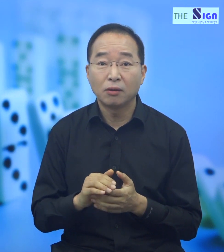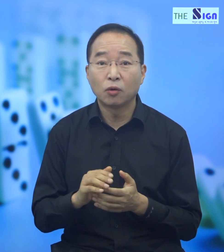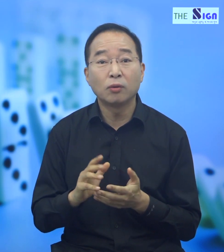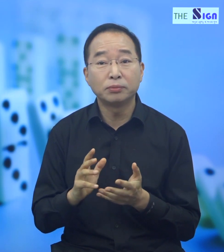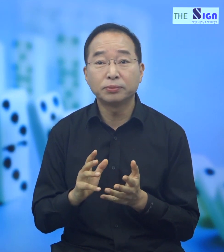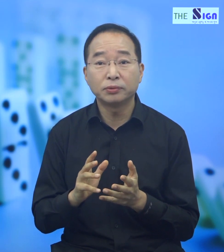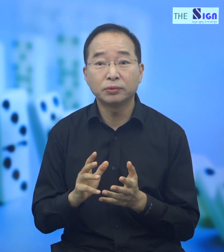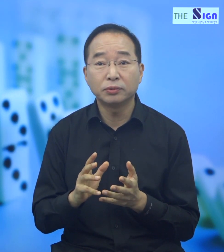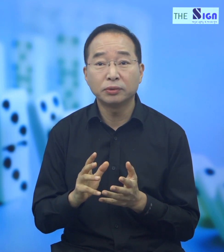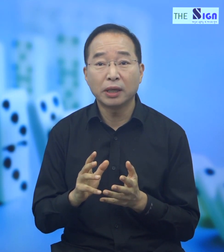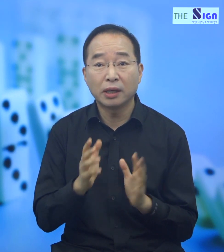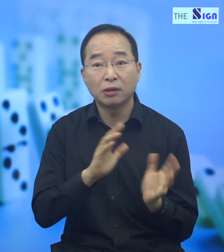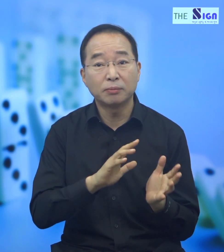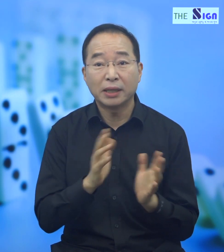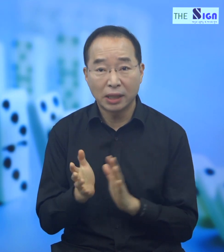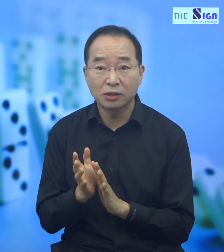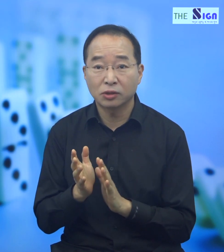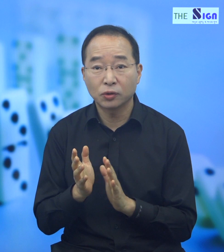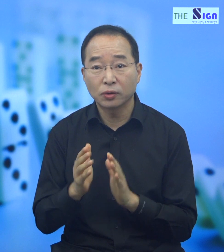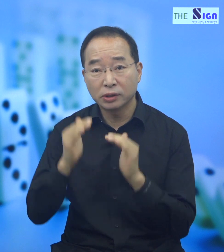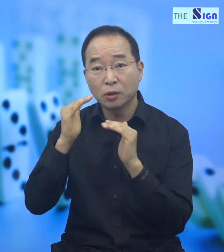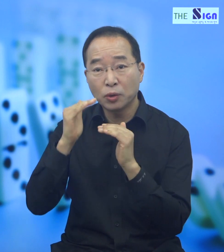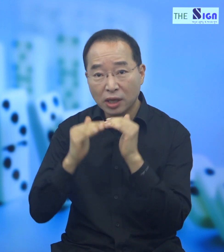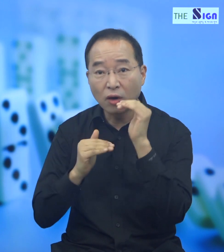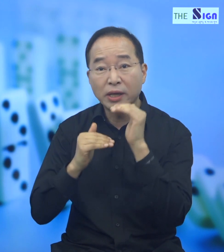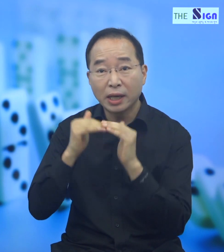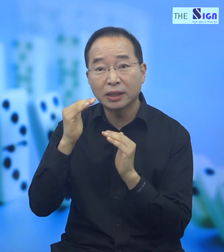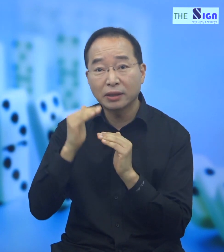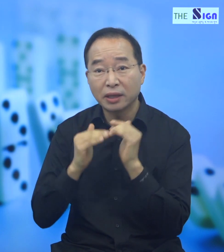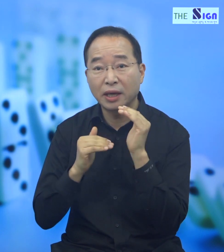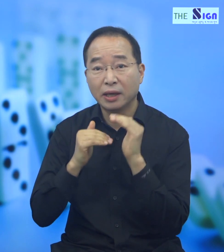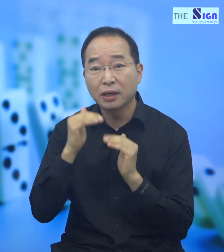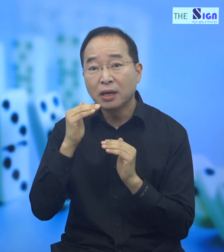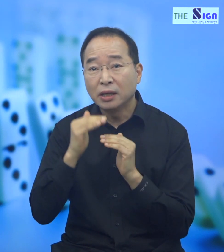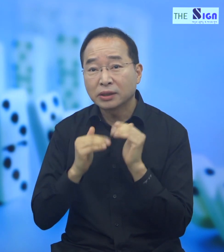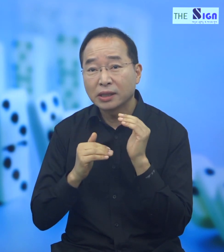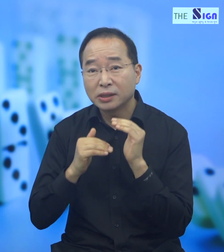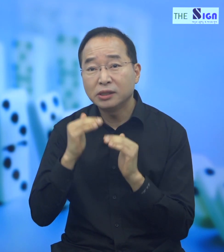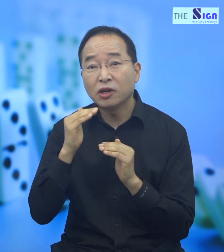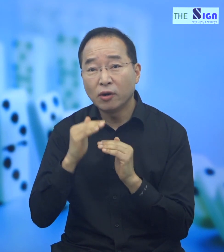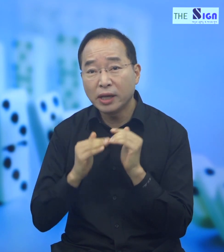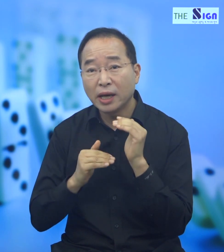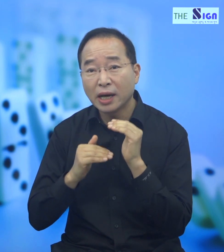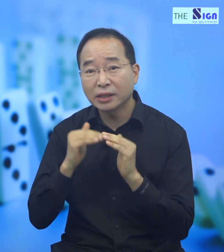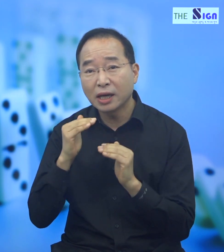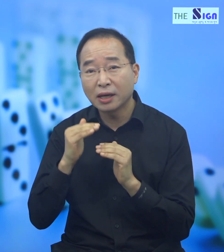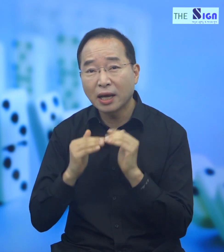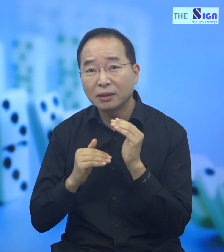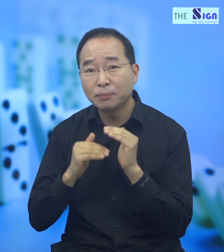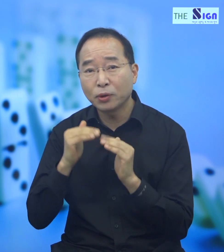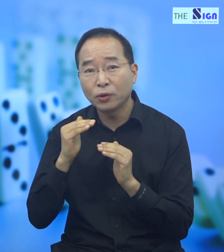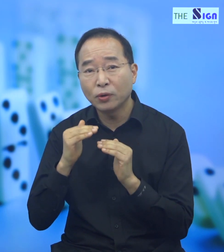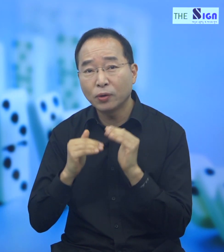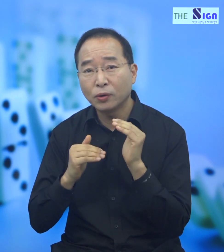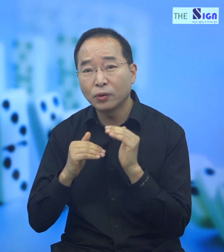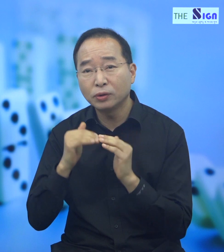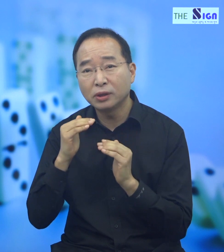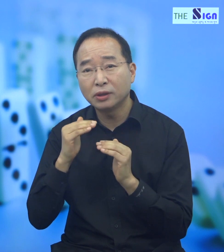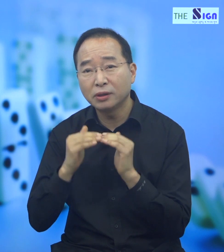그런 부분의 개념은 많이 깨졌죠. 그래서 이게 연애하다인데 사실 연애하다라는 표현을